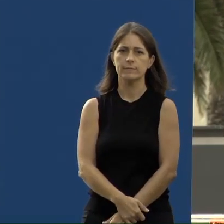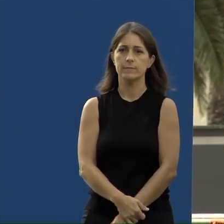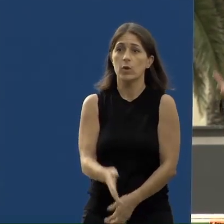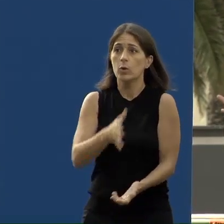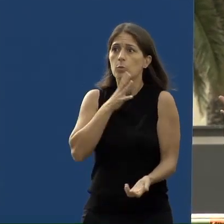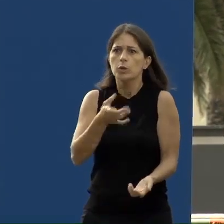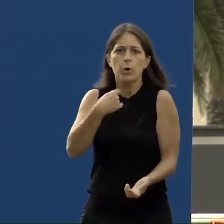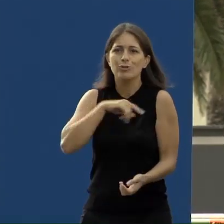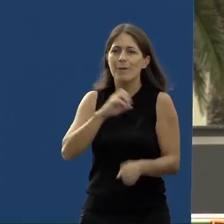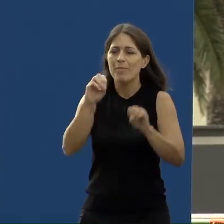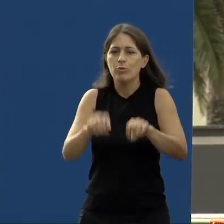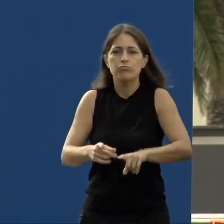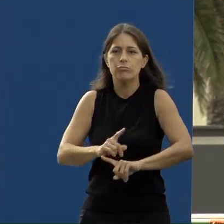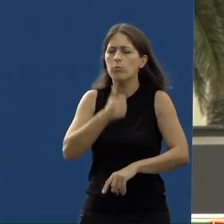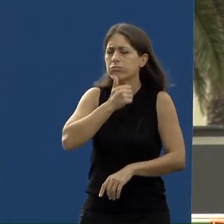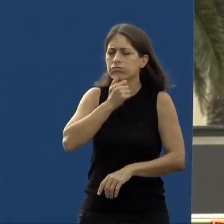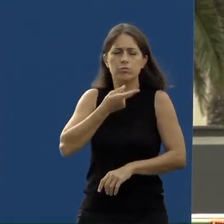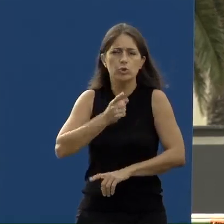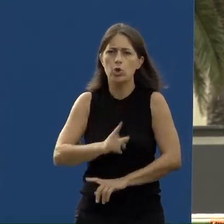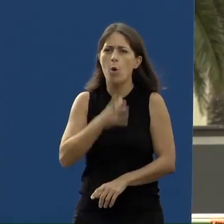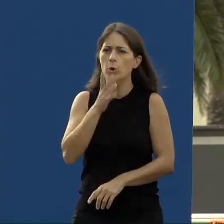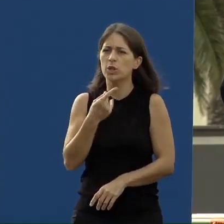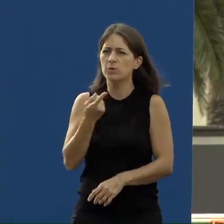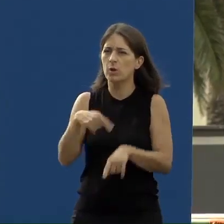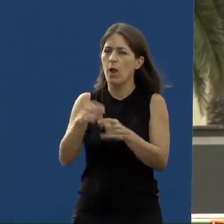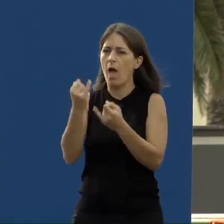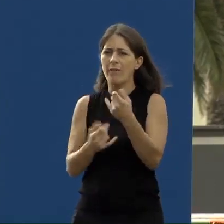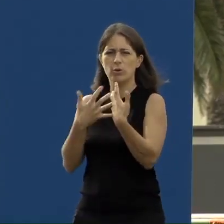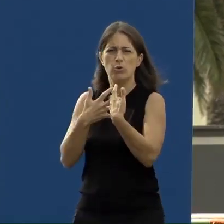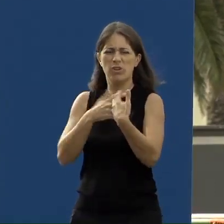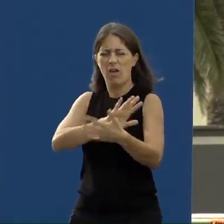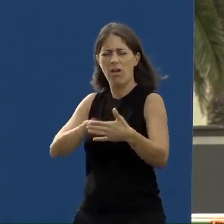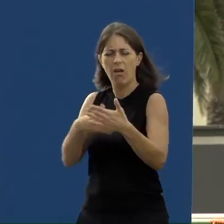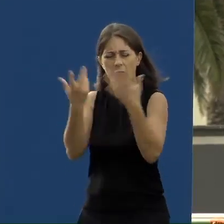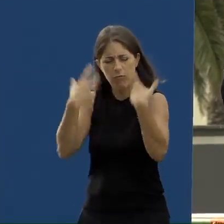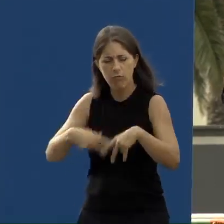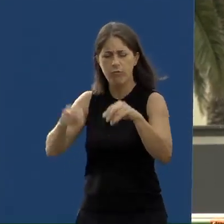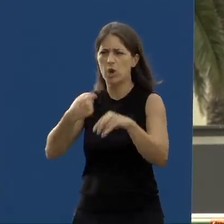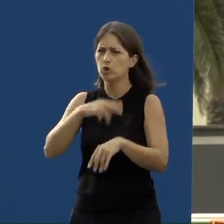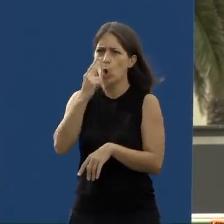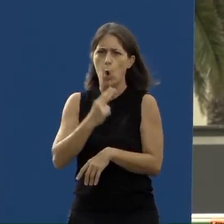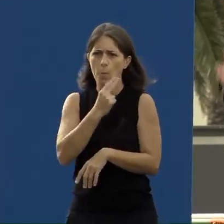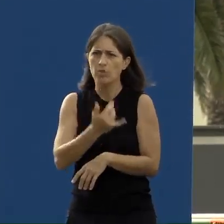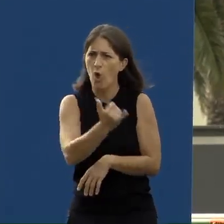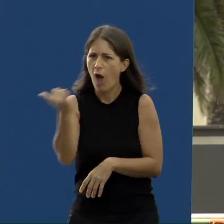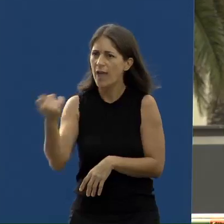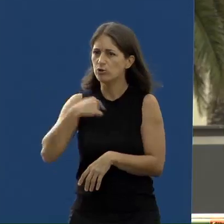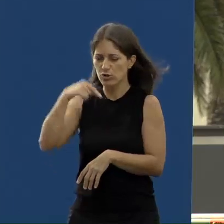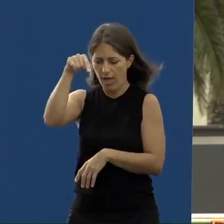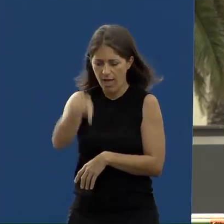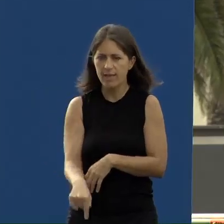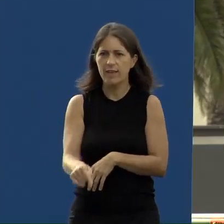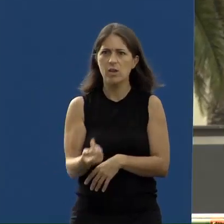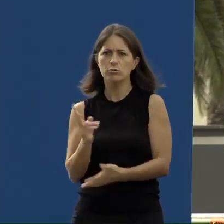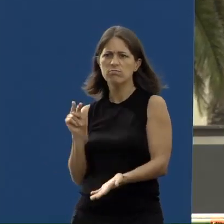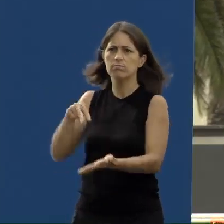Porque non nos resignamos, porque estamos decididos a combater hasta o final, estamos decididos, estamos comprometidos, estamos aquí, estamos